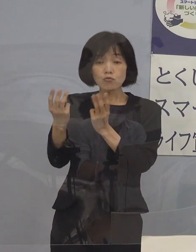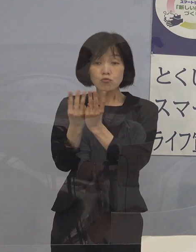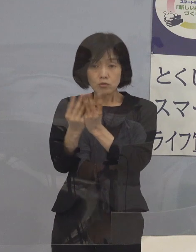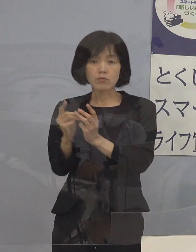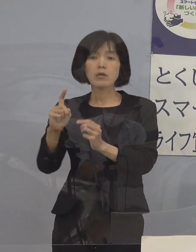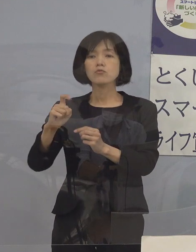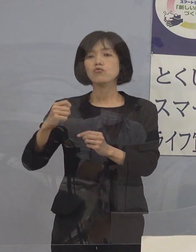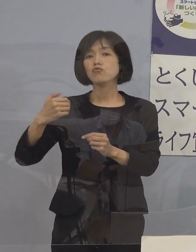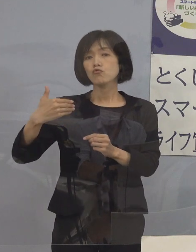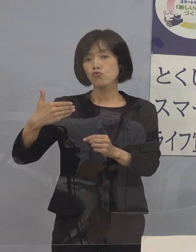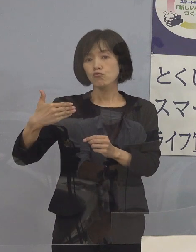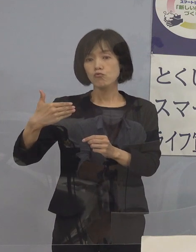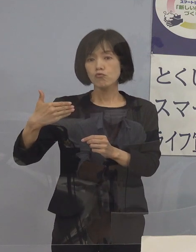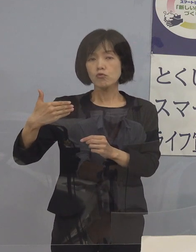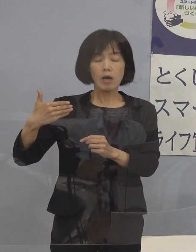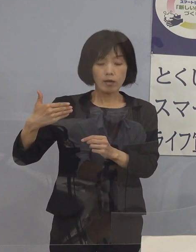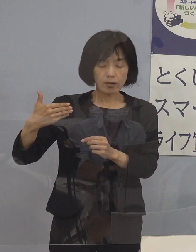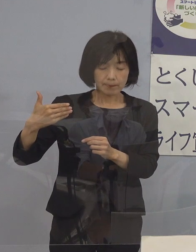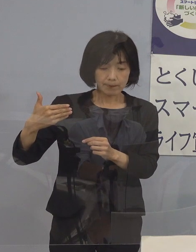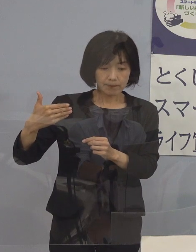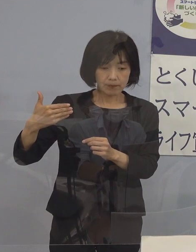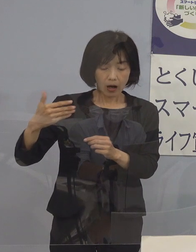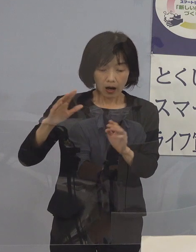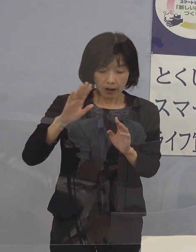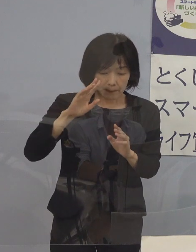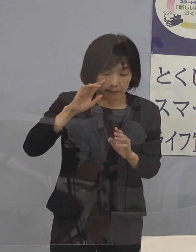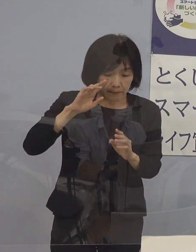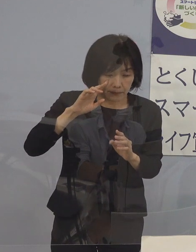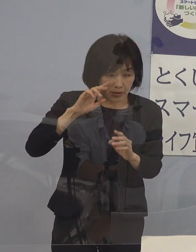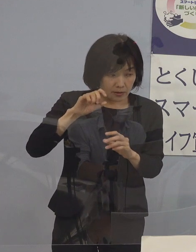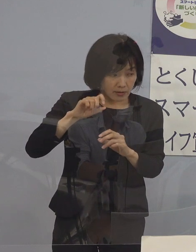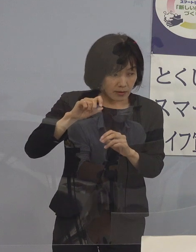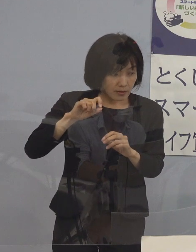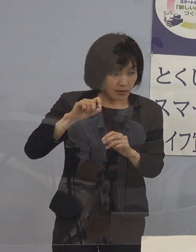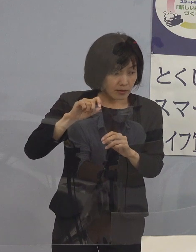です。 あ、逆か。